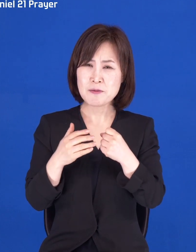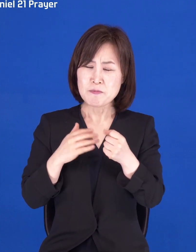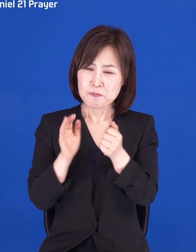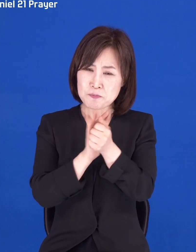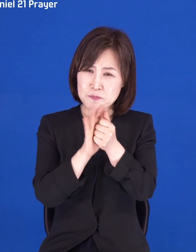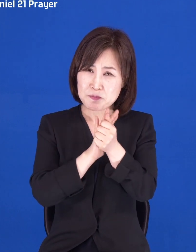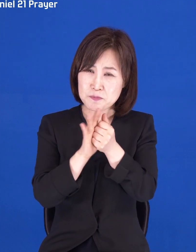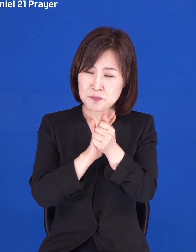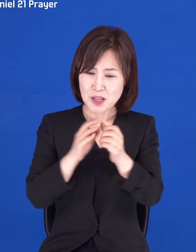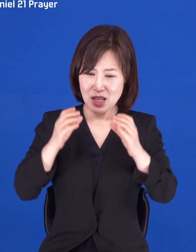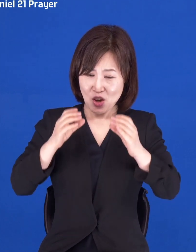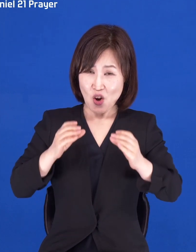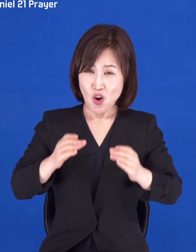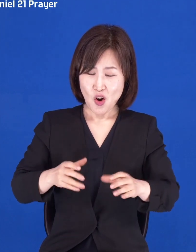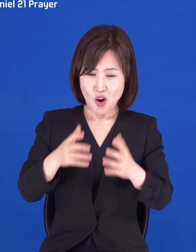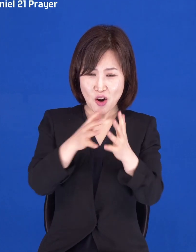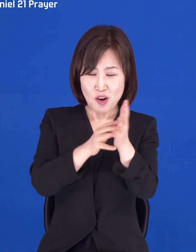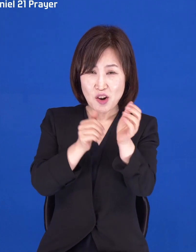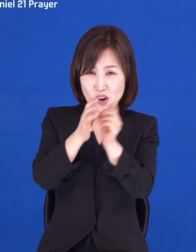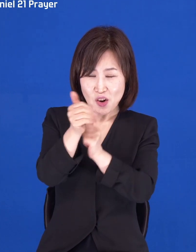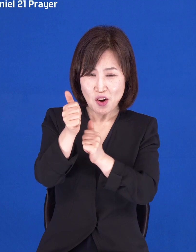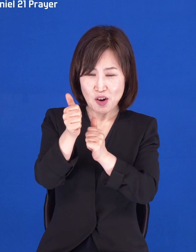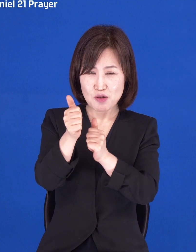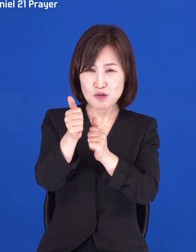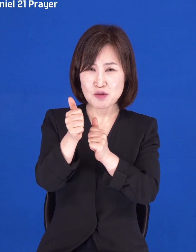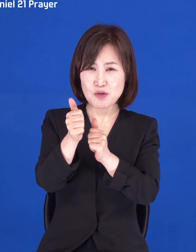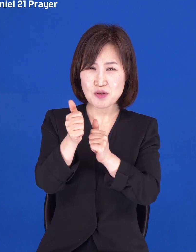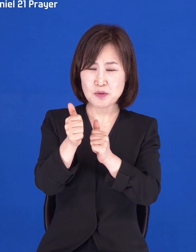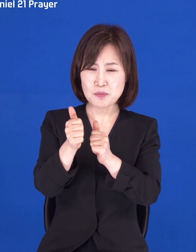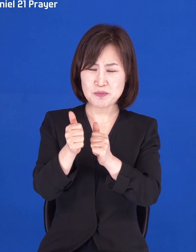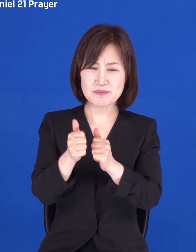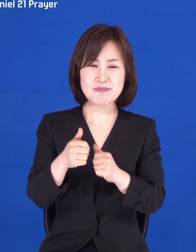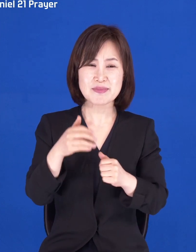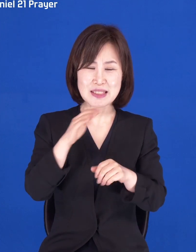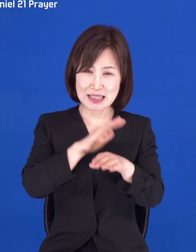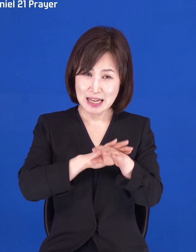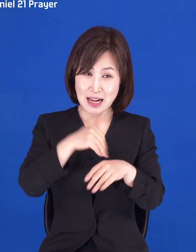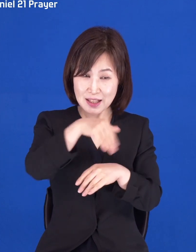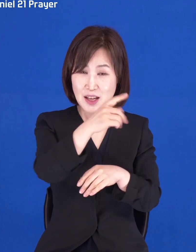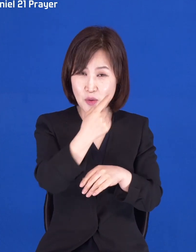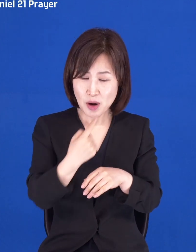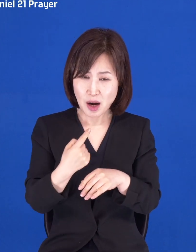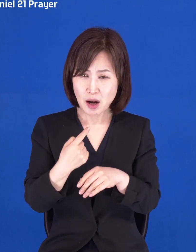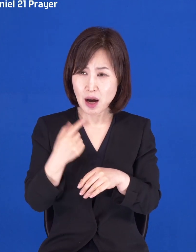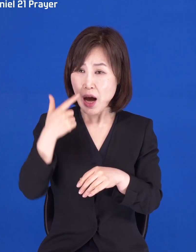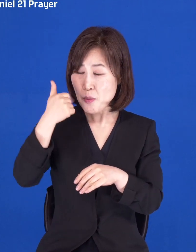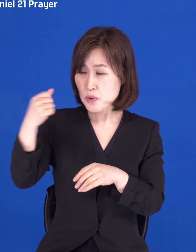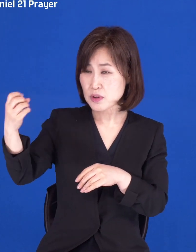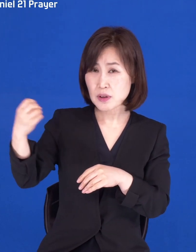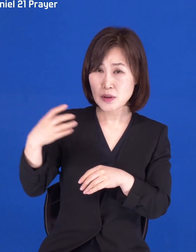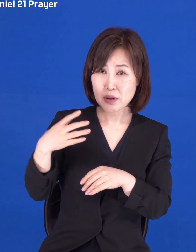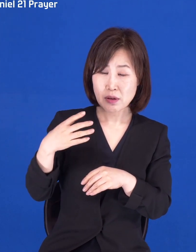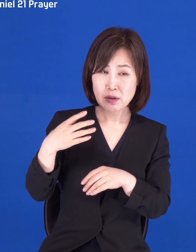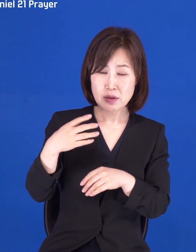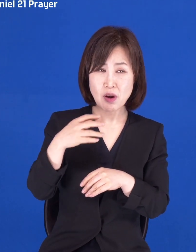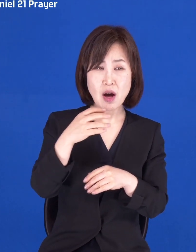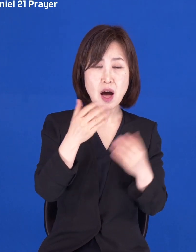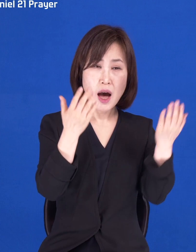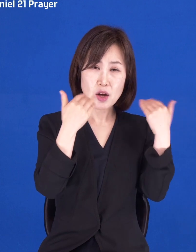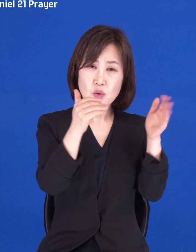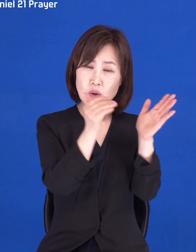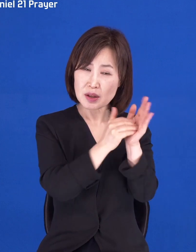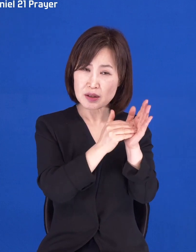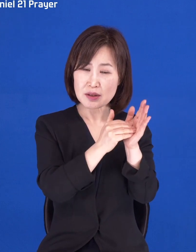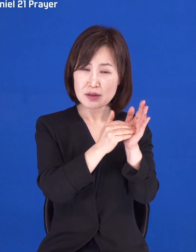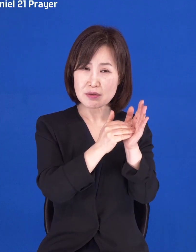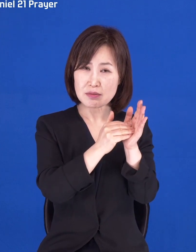털 들어간 봉어리 장갑을 끼워주시고 잘 갔다 오라고 바래주셨는데 학교 가서 어전 활동하고 집에